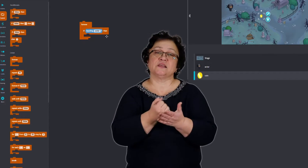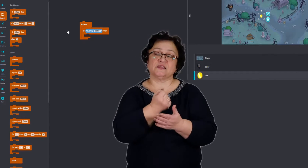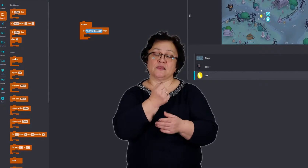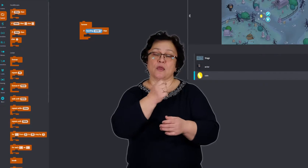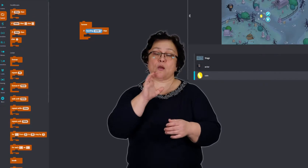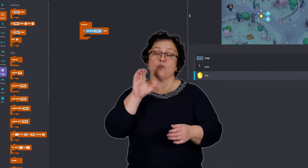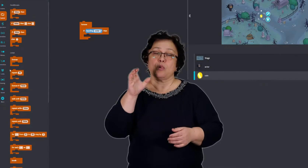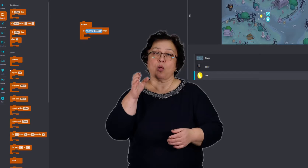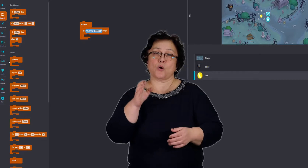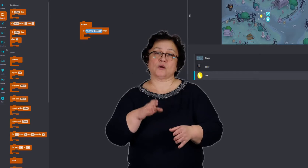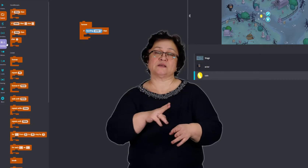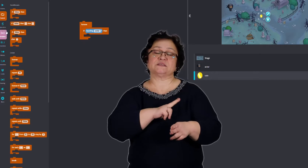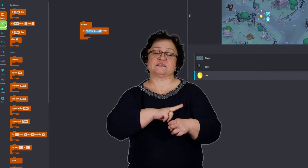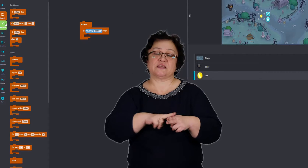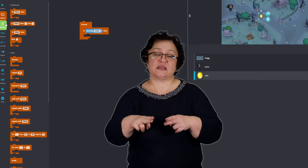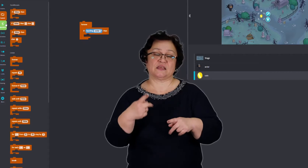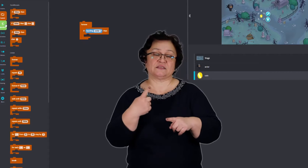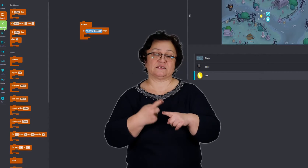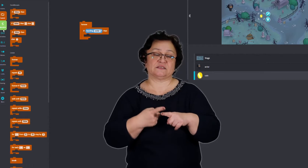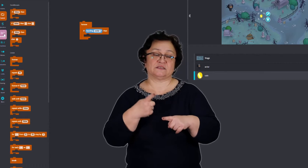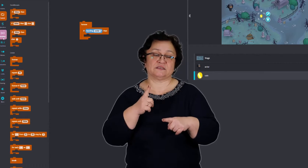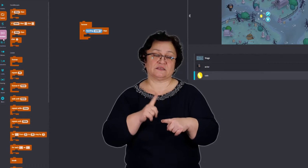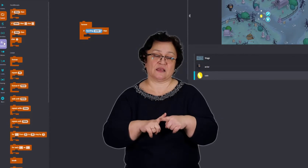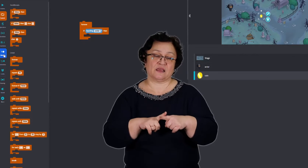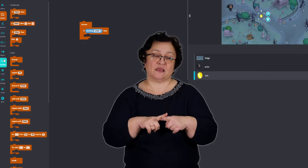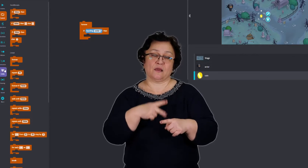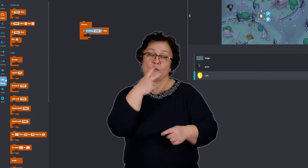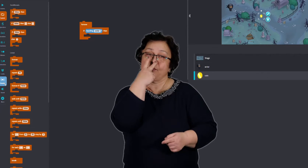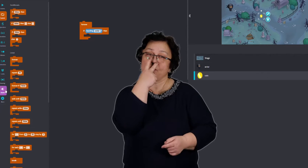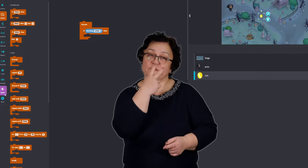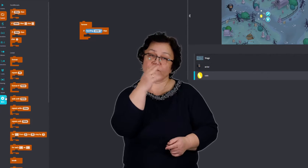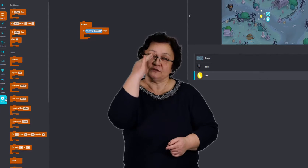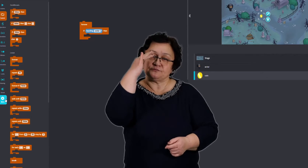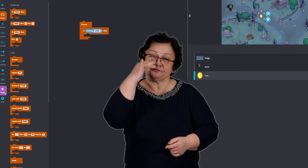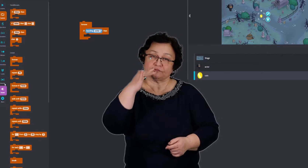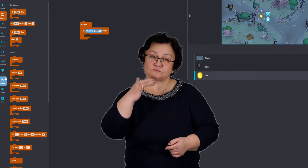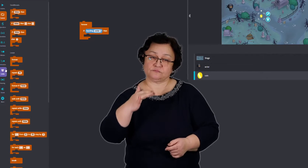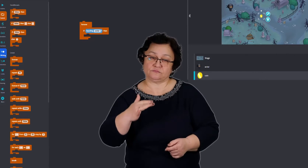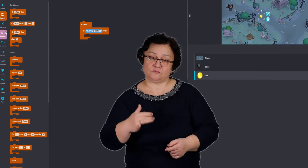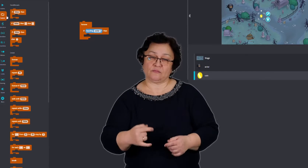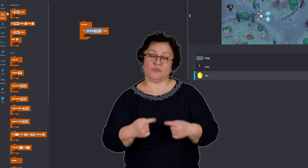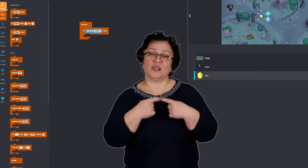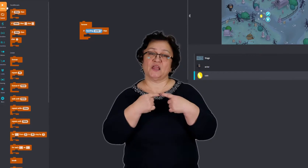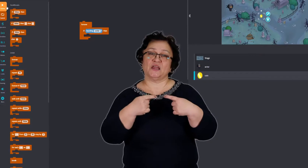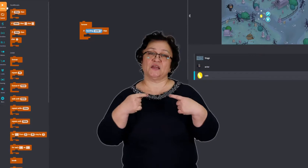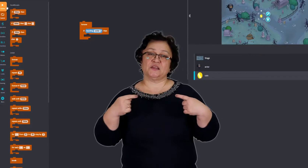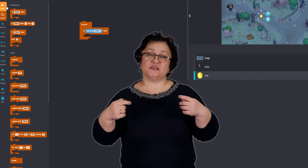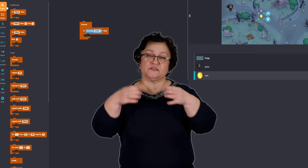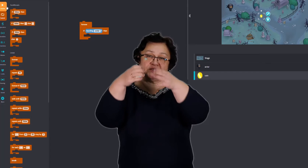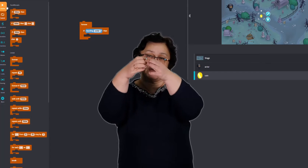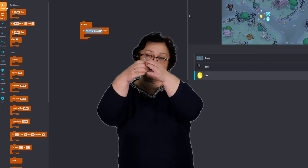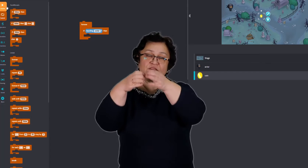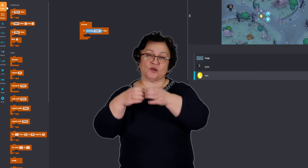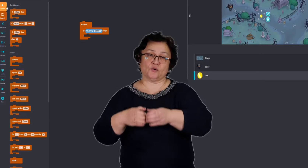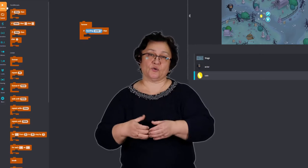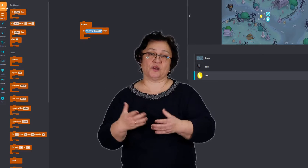зникнення? Це, от подивися, у нас тут є різні категорії, які